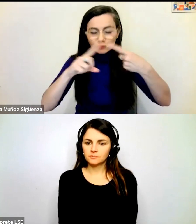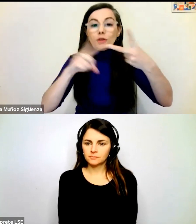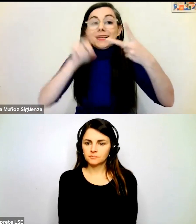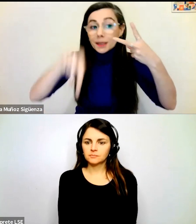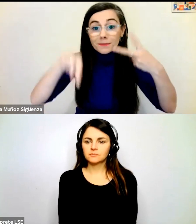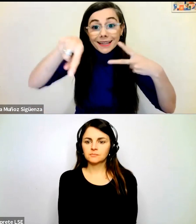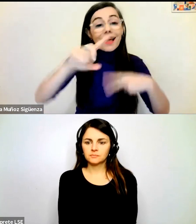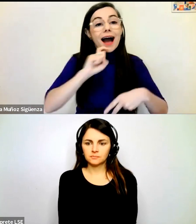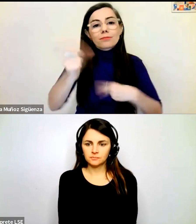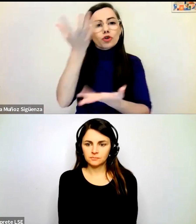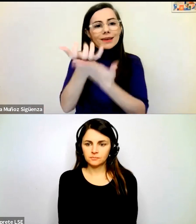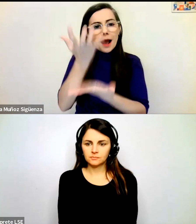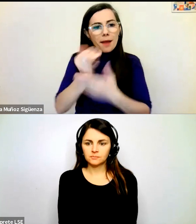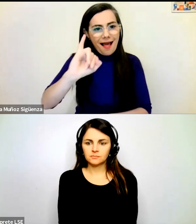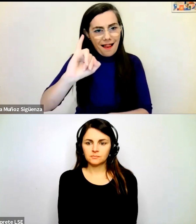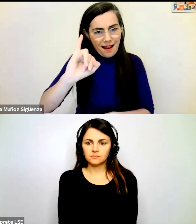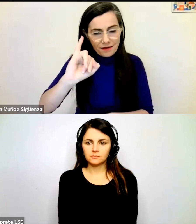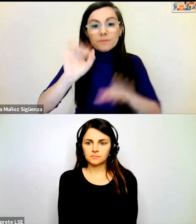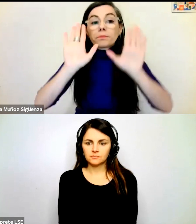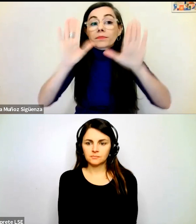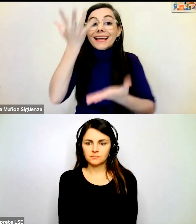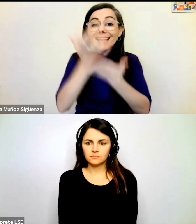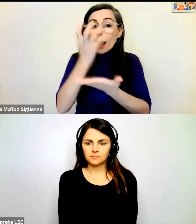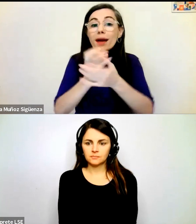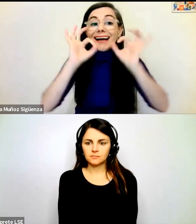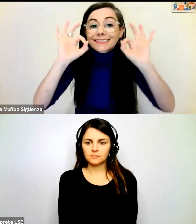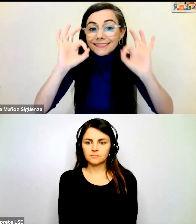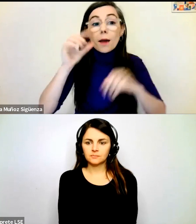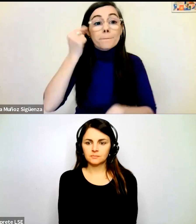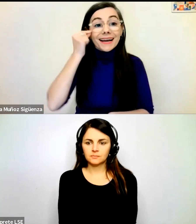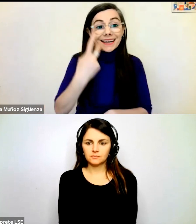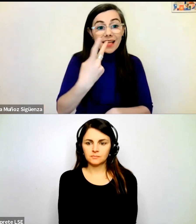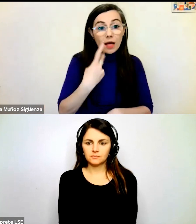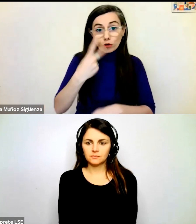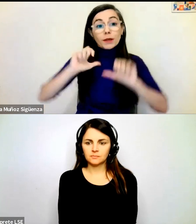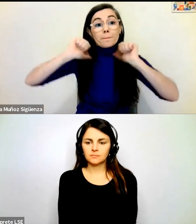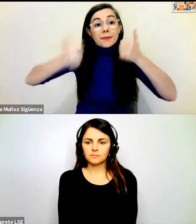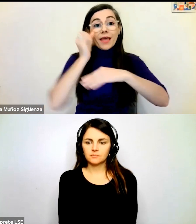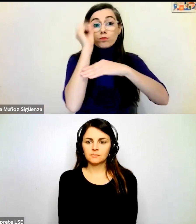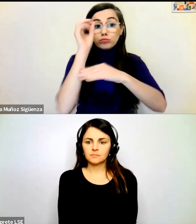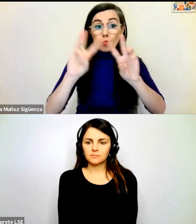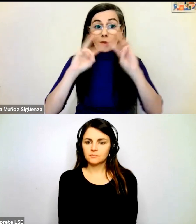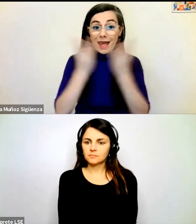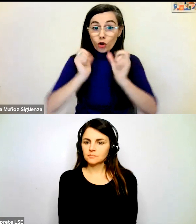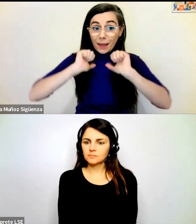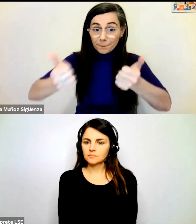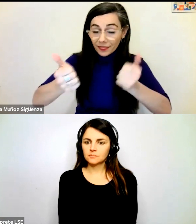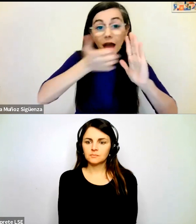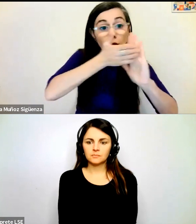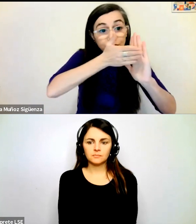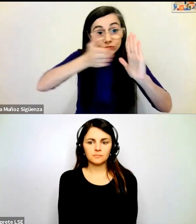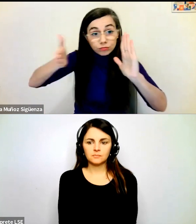del webinario de hoy para que lo conocieseis y también avisaros de que se está grabando. Patricia y